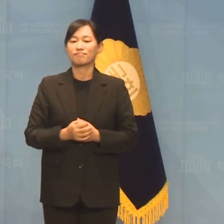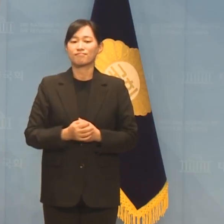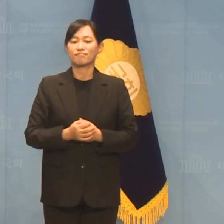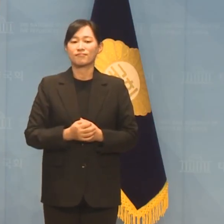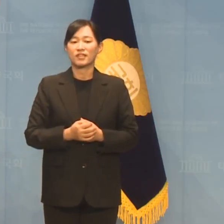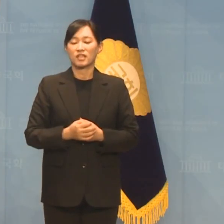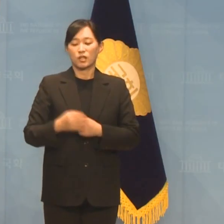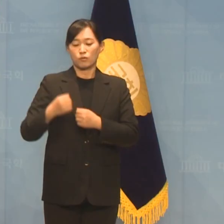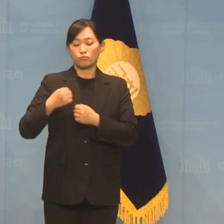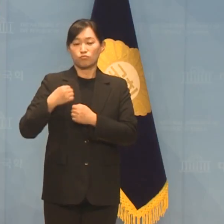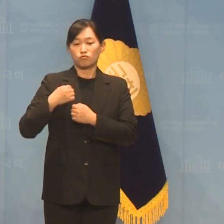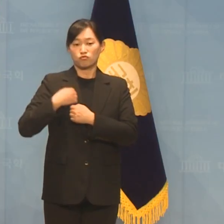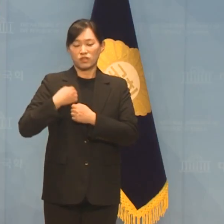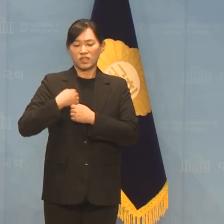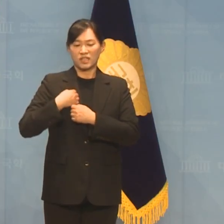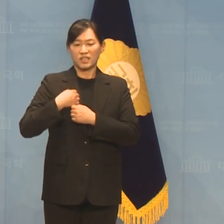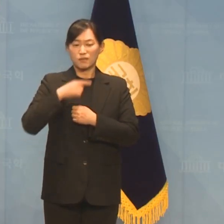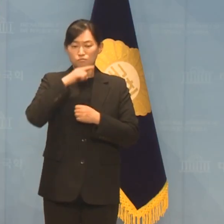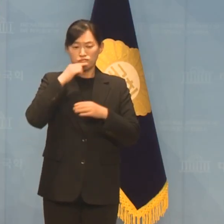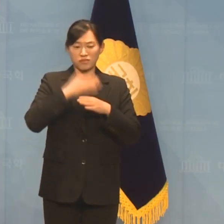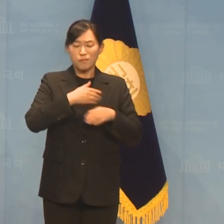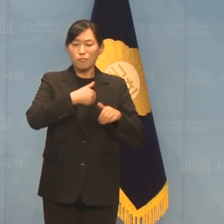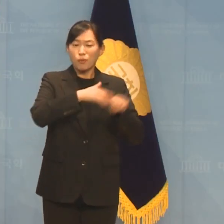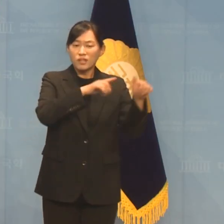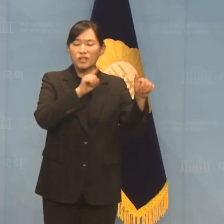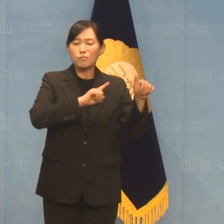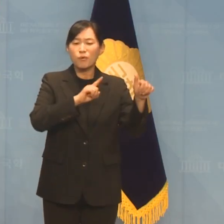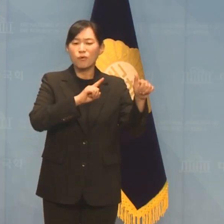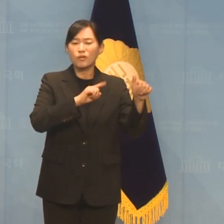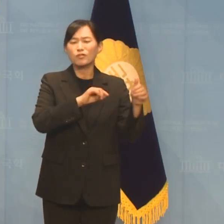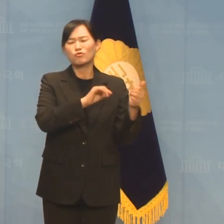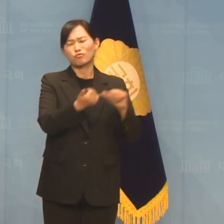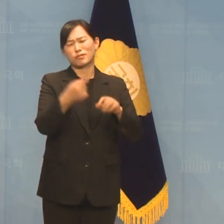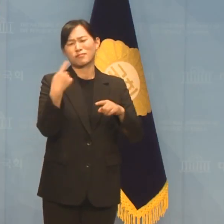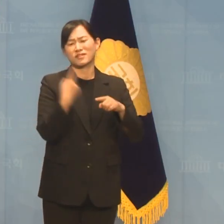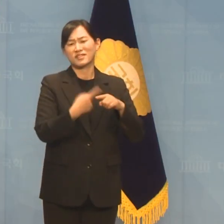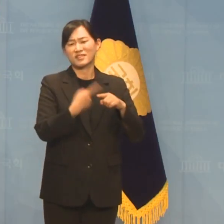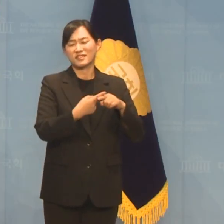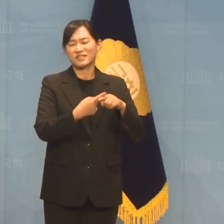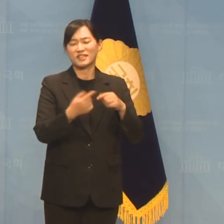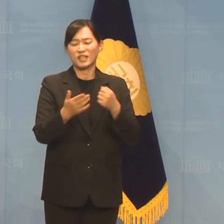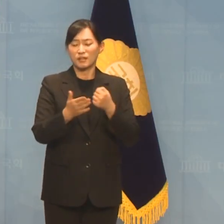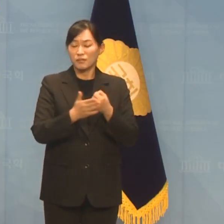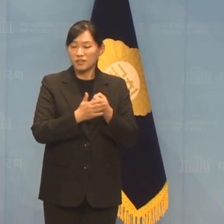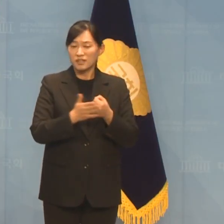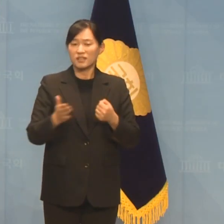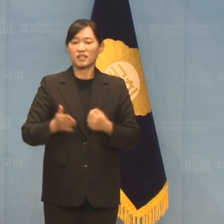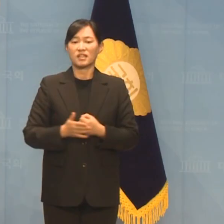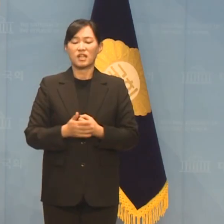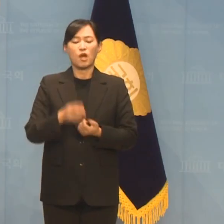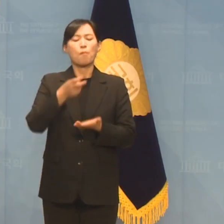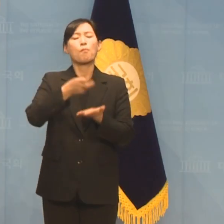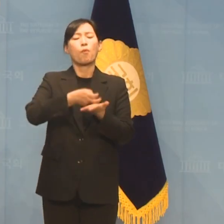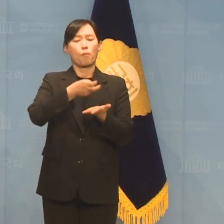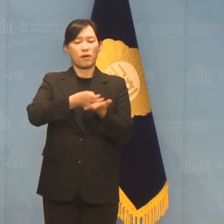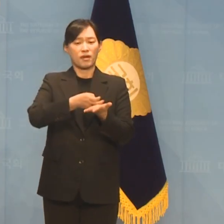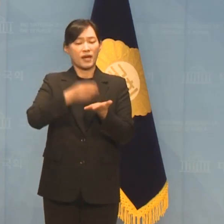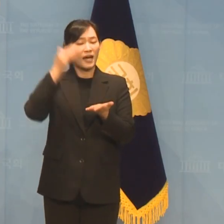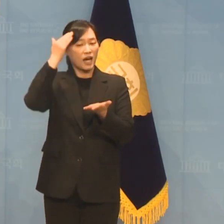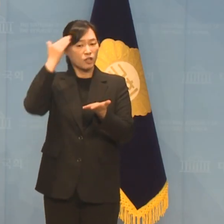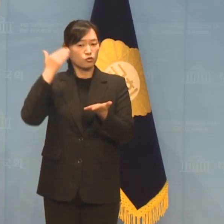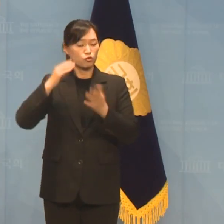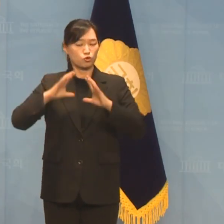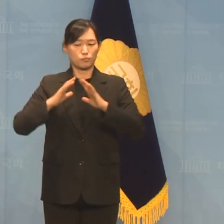이들이 북한 송환은 사실상 사형 선고와 다름없고 북한군 포로라 할지라도 헌법상